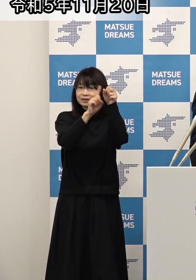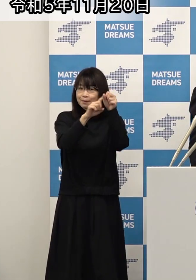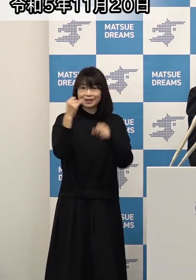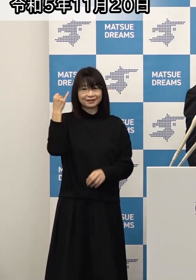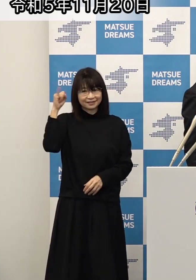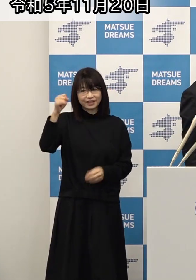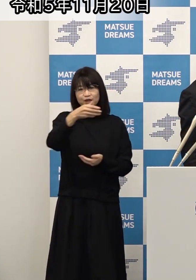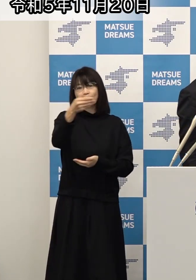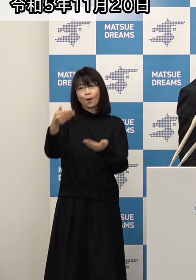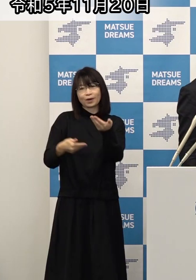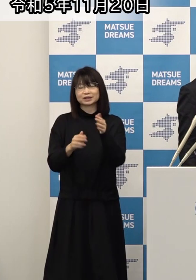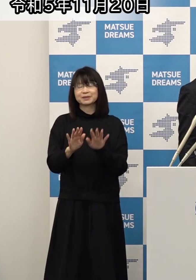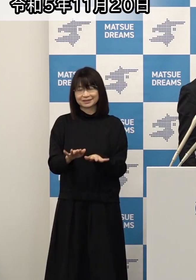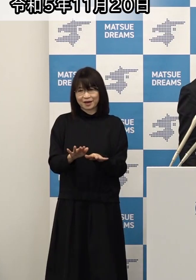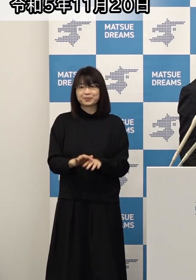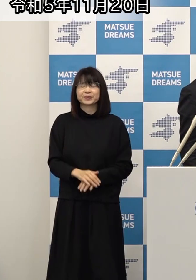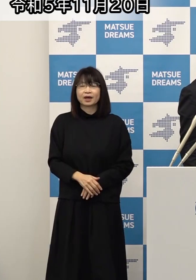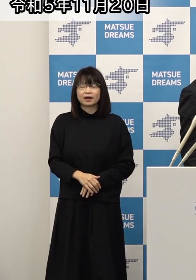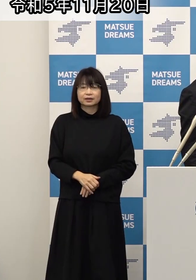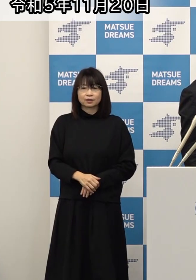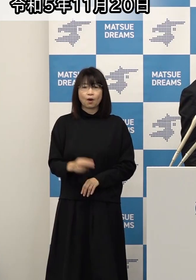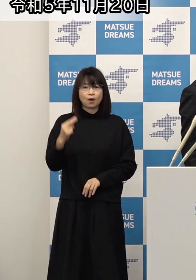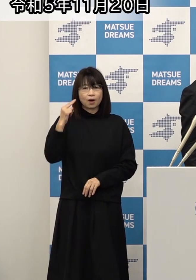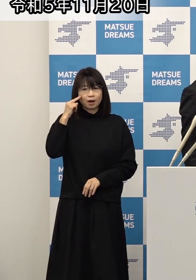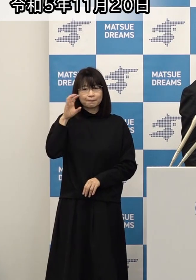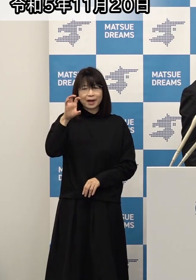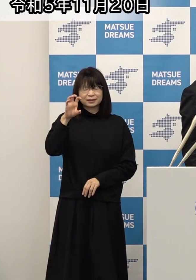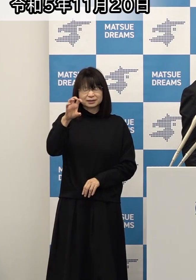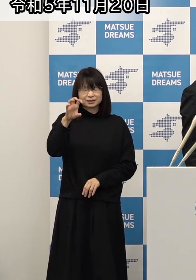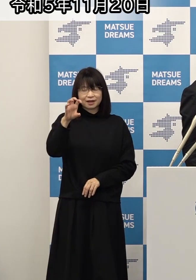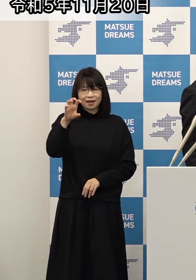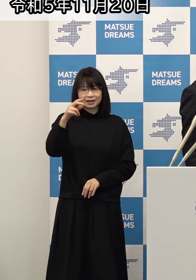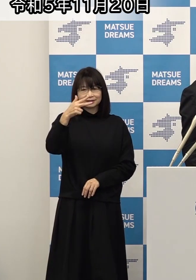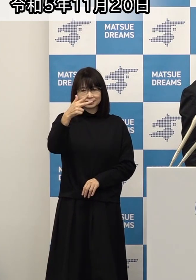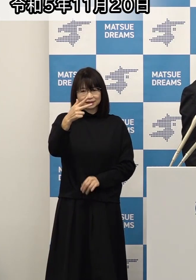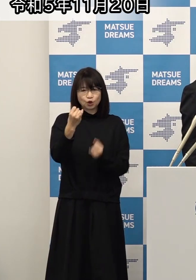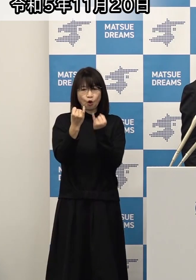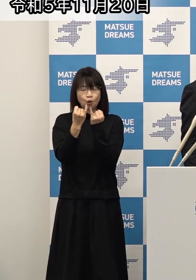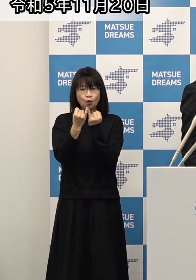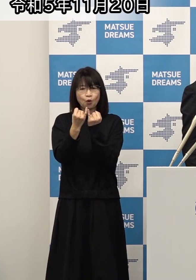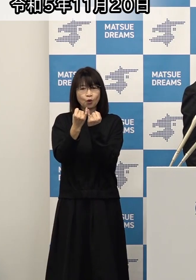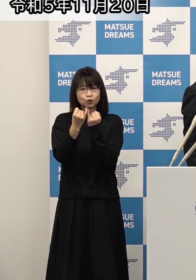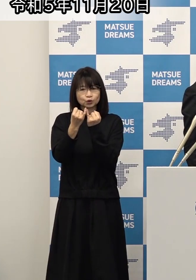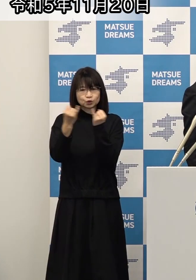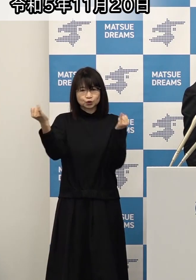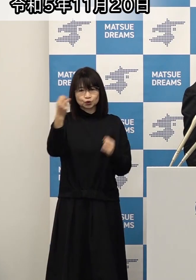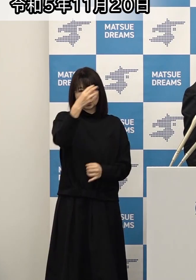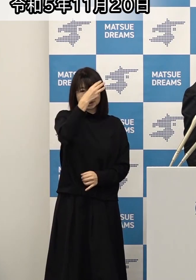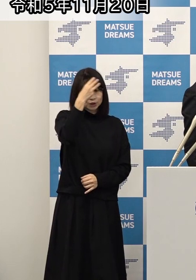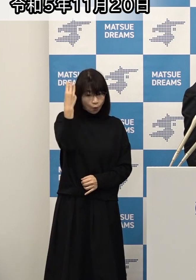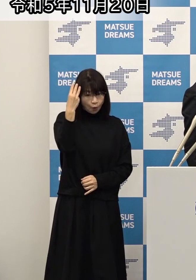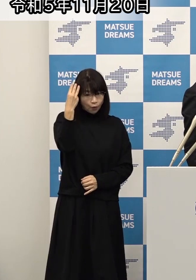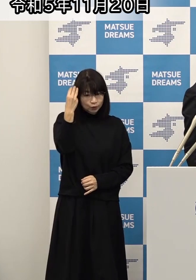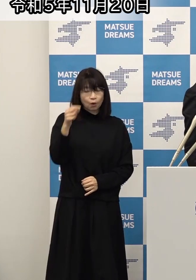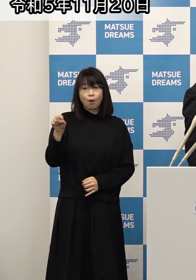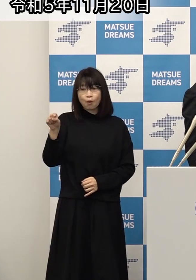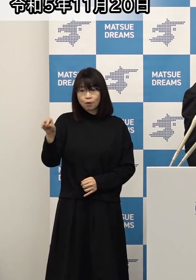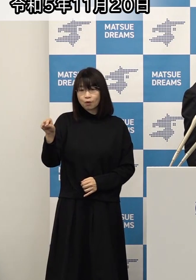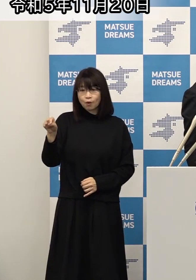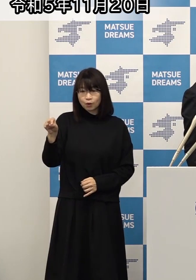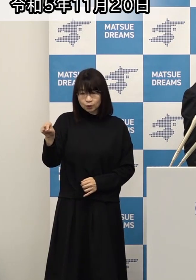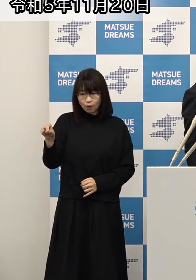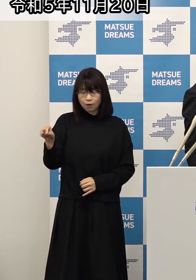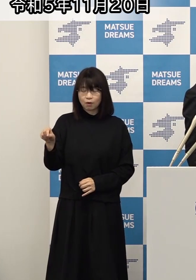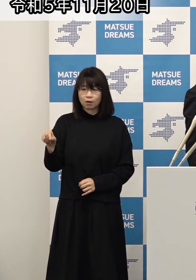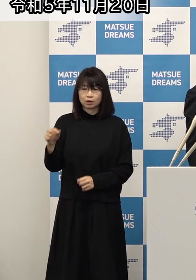ました。そして松江市立南ヶ丘女子高校が交流促進の覚書を結んでおります甲州市立の甲州